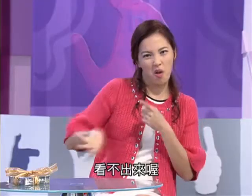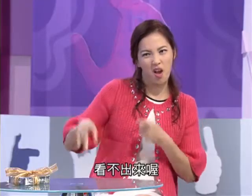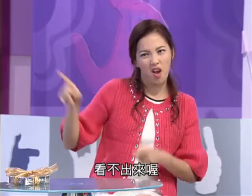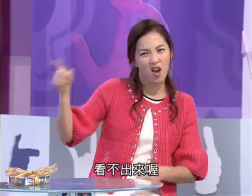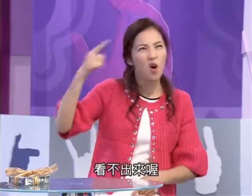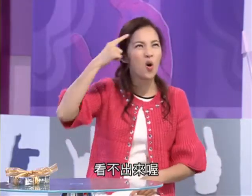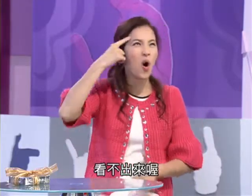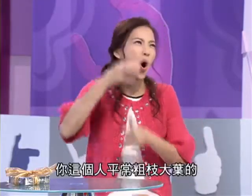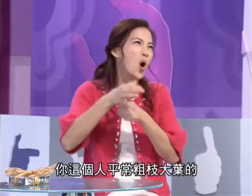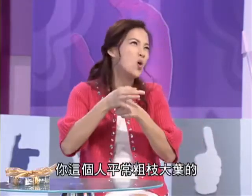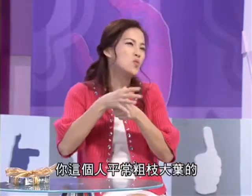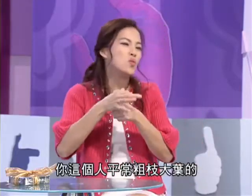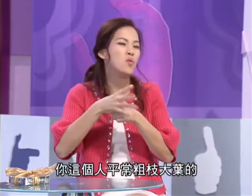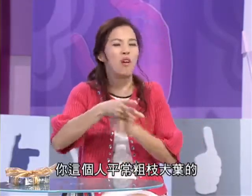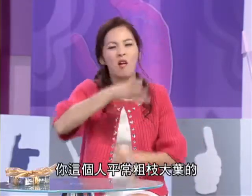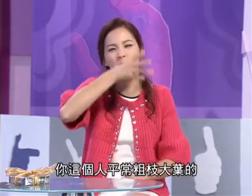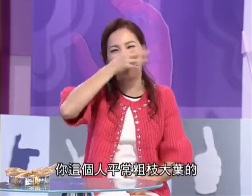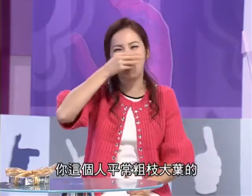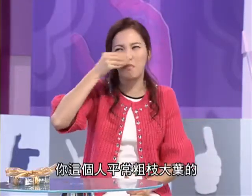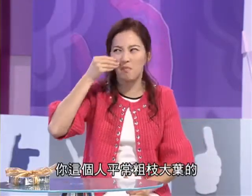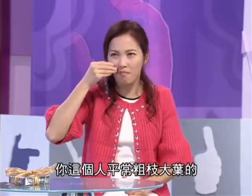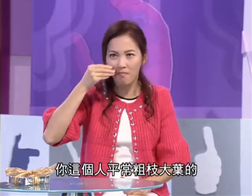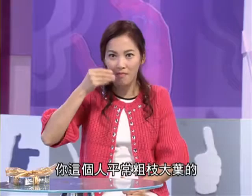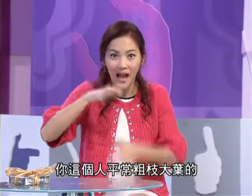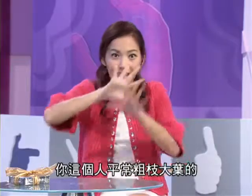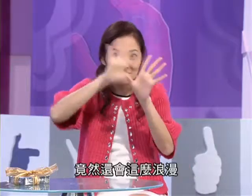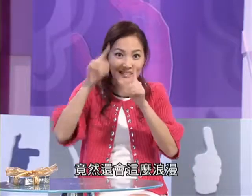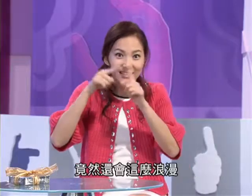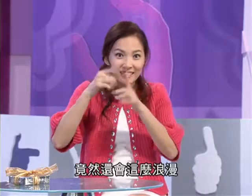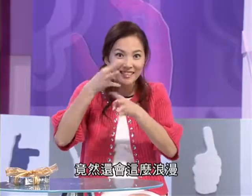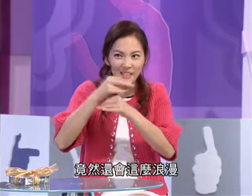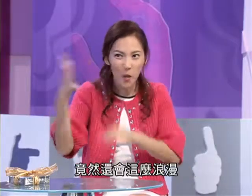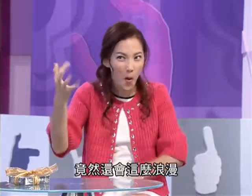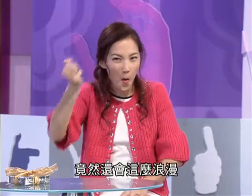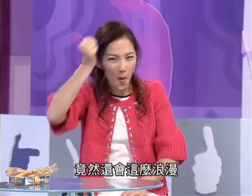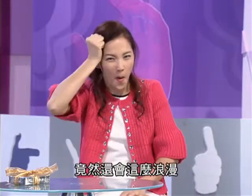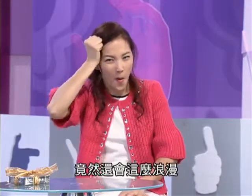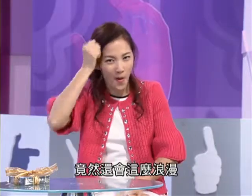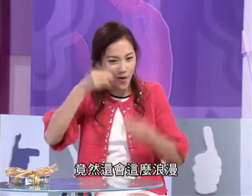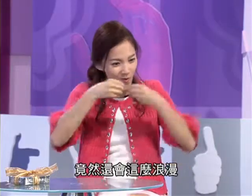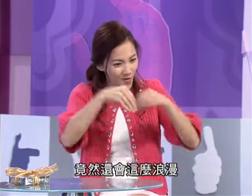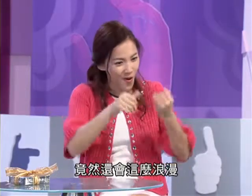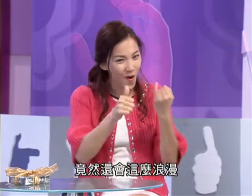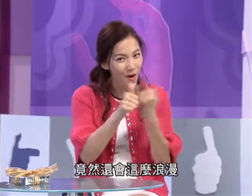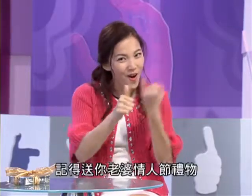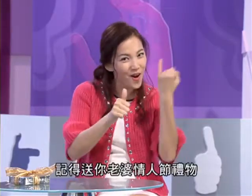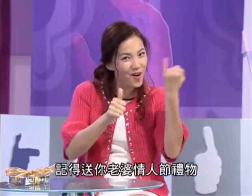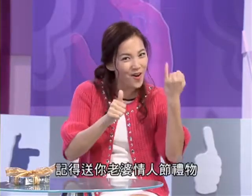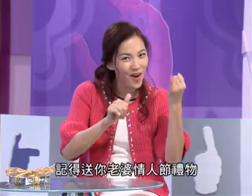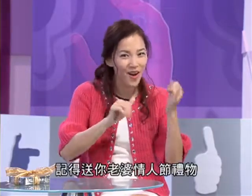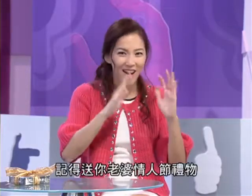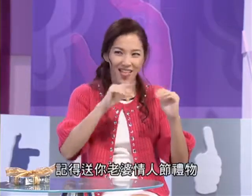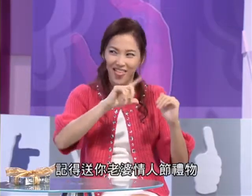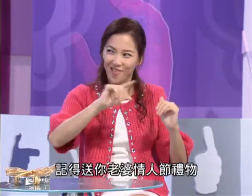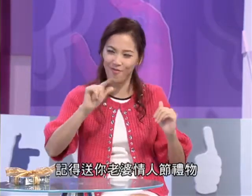来哦，你这个人平常粗枝大叶的，竟然还会这么浪漫，记得送你老婆情人节礼